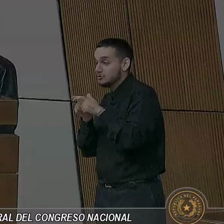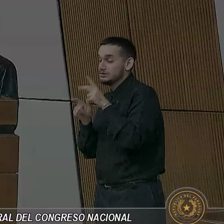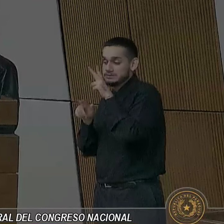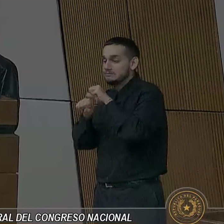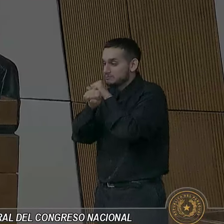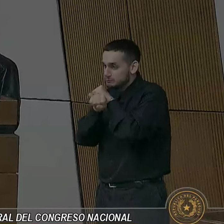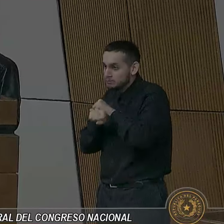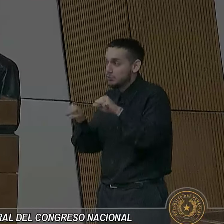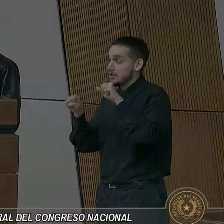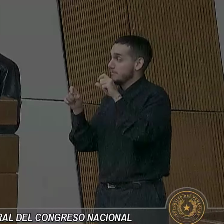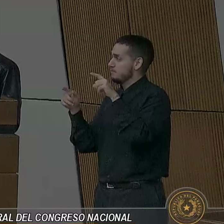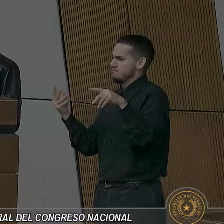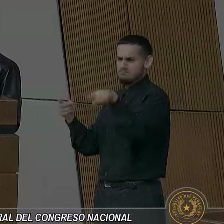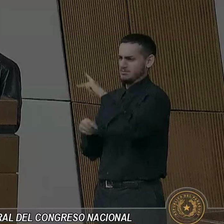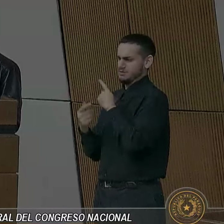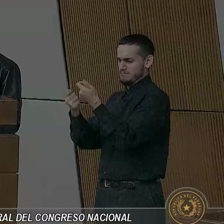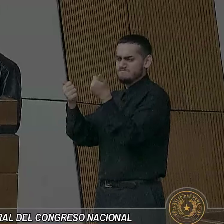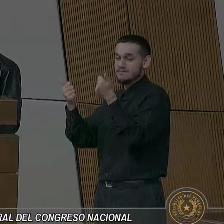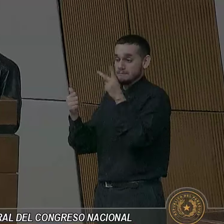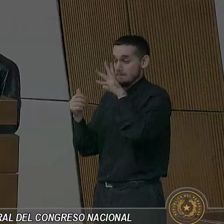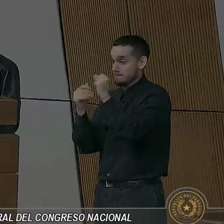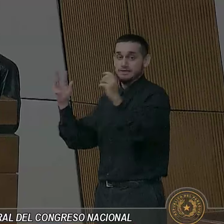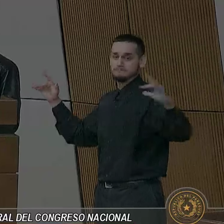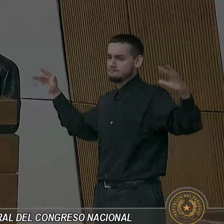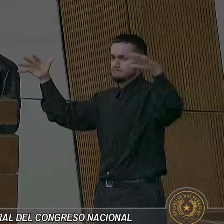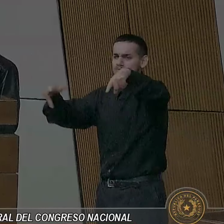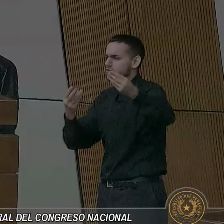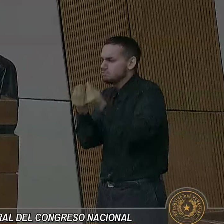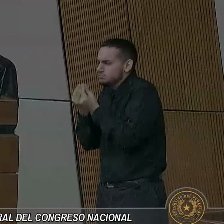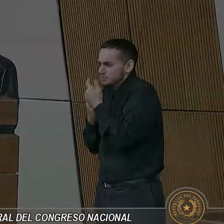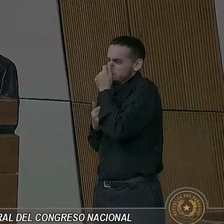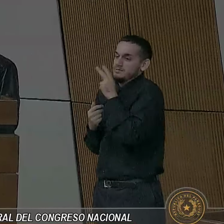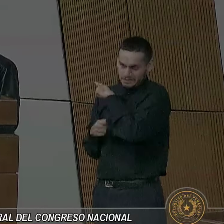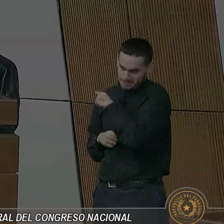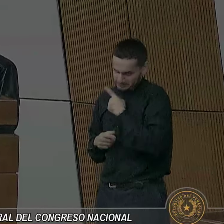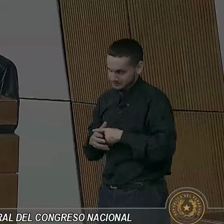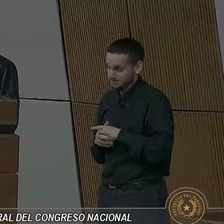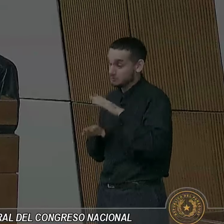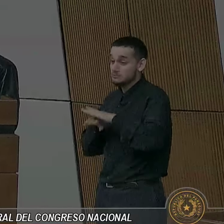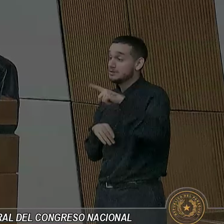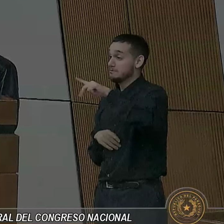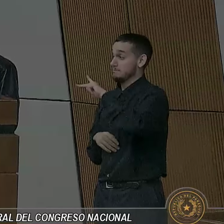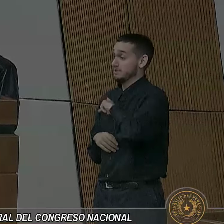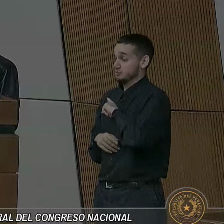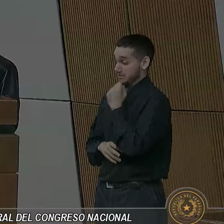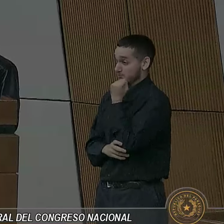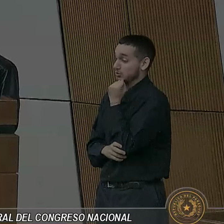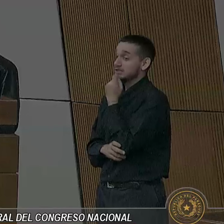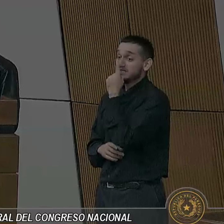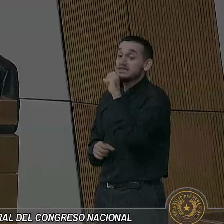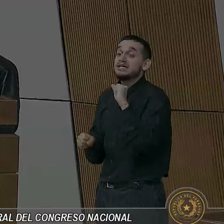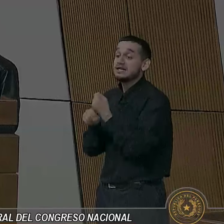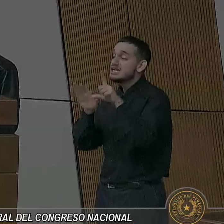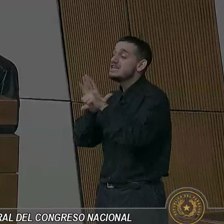podamos estar mucho más personas, ¿verdad? Porque la persona más interesada tenemos que ser